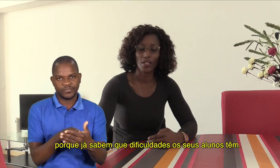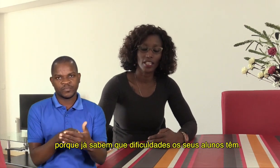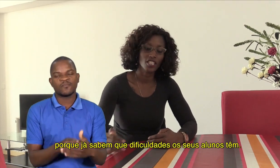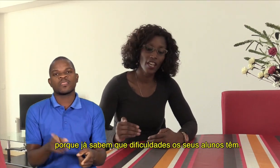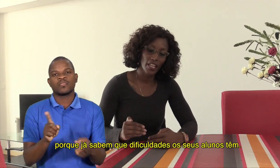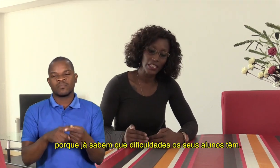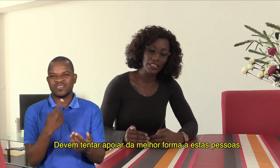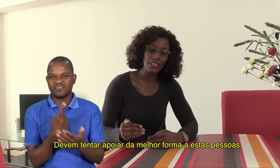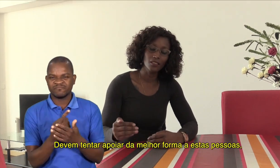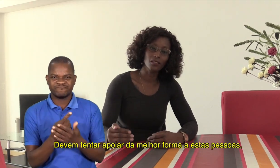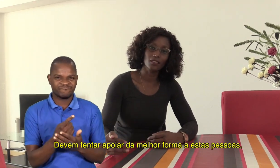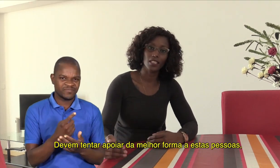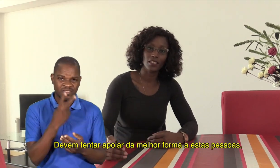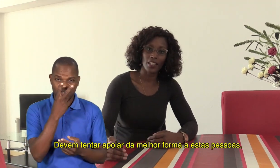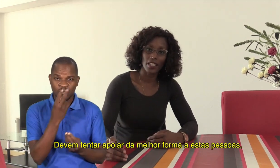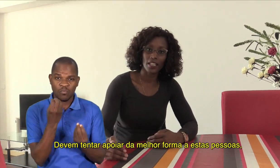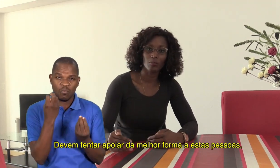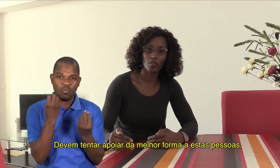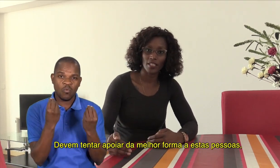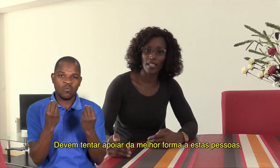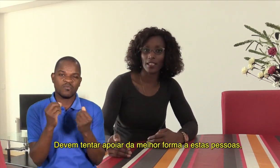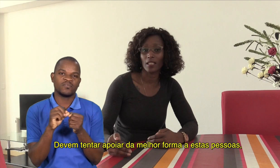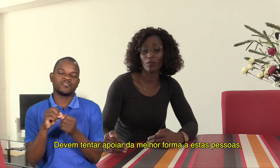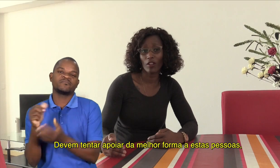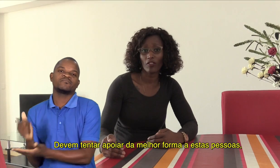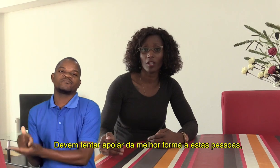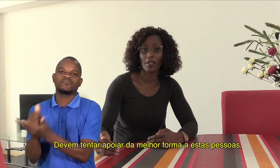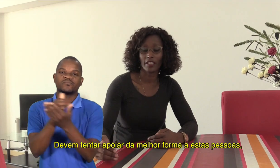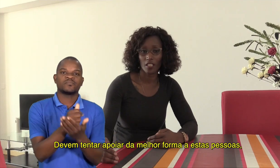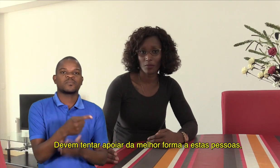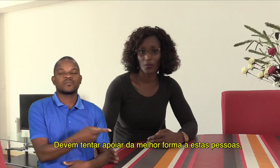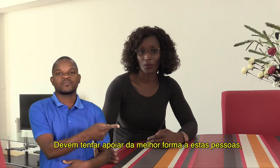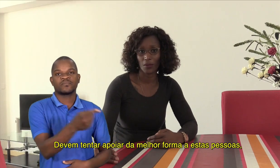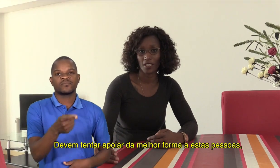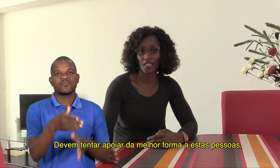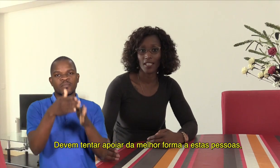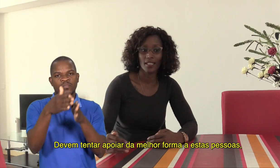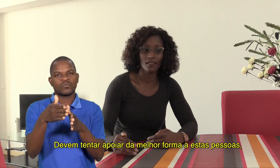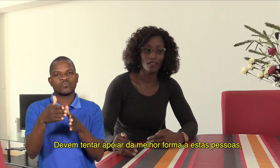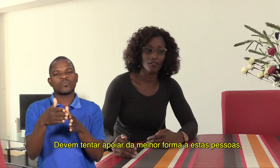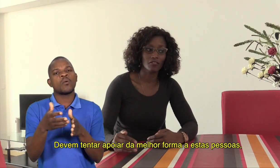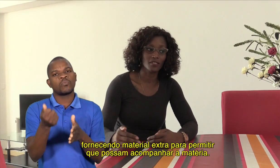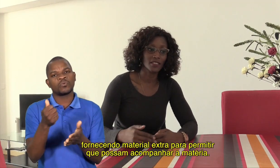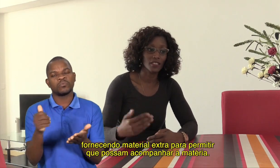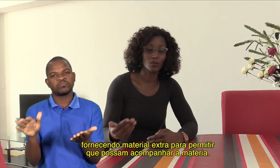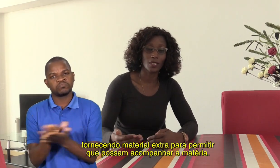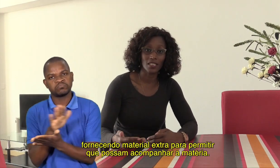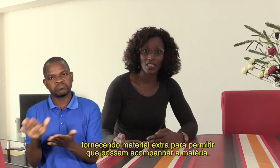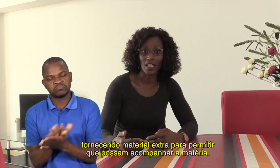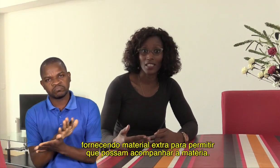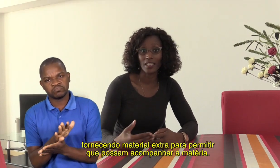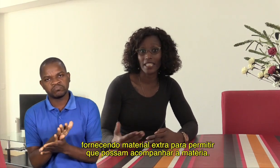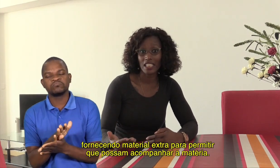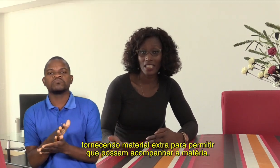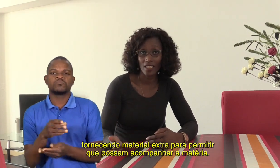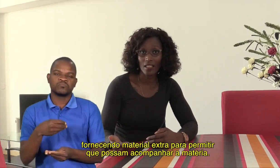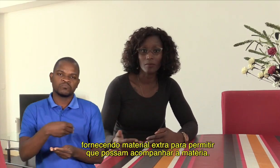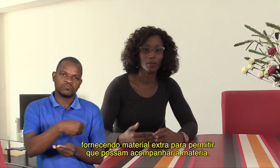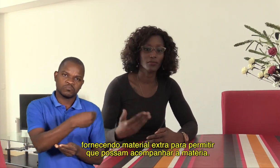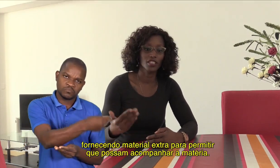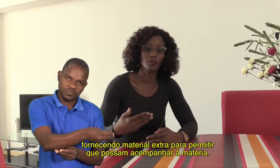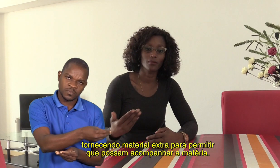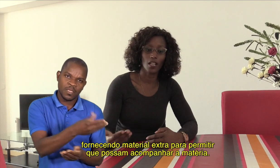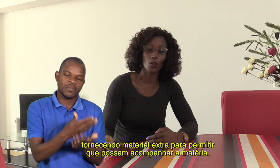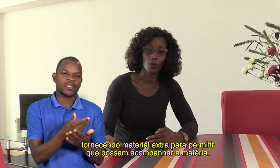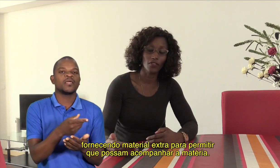dificuldades e tentar apoiar da melhor forma estas pessoas fornecendo material extra